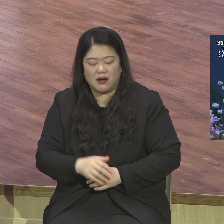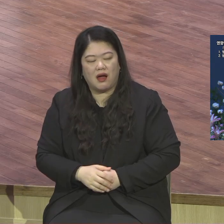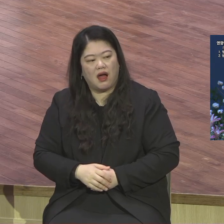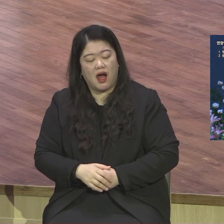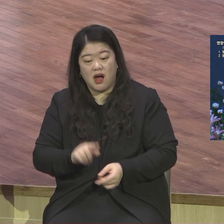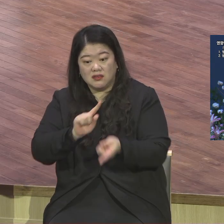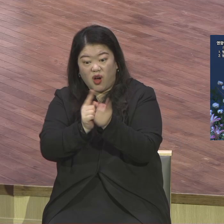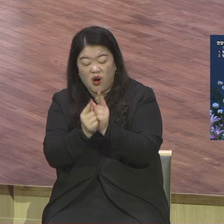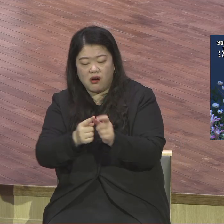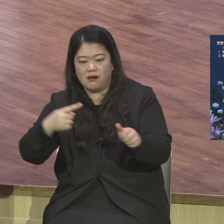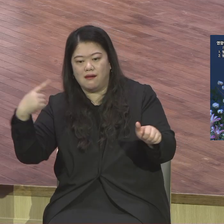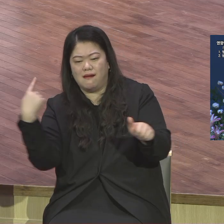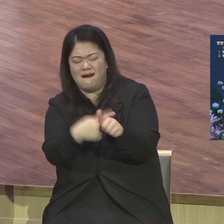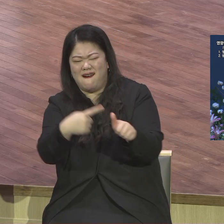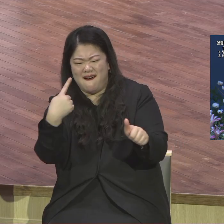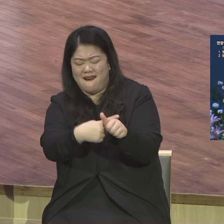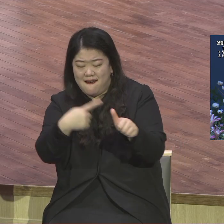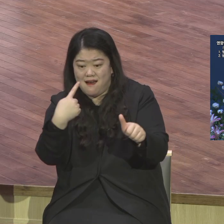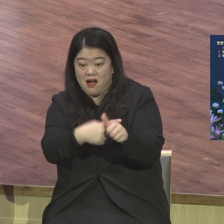보면요, 서로 뭐요?